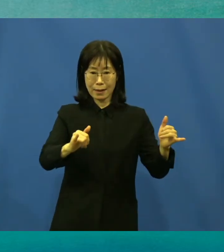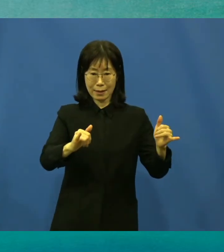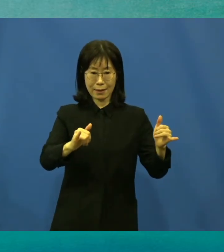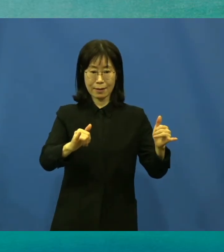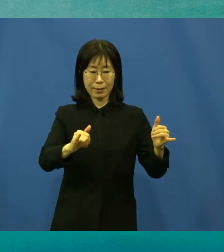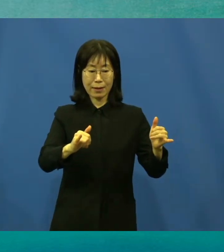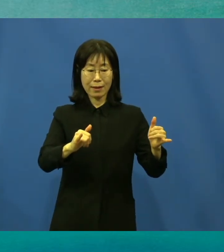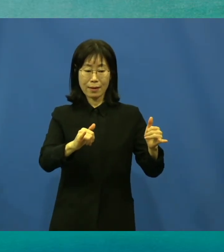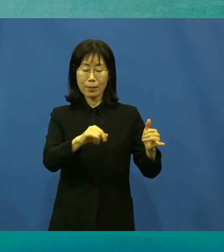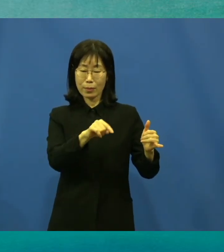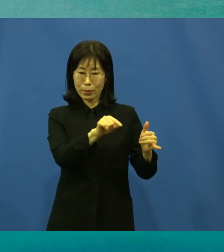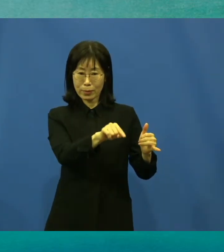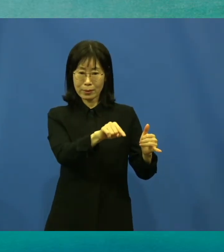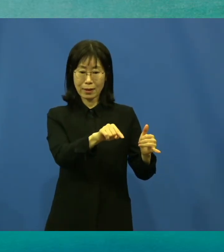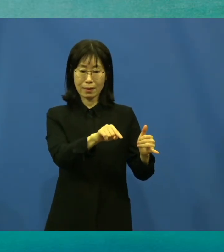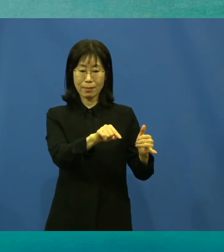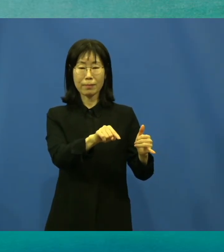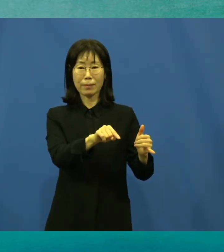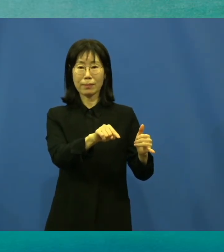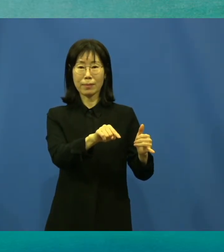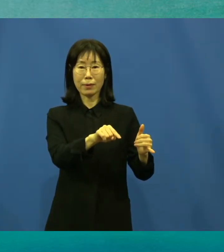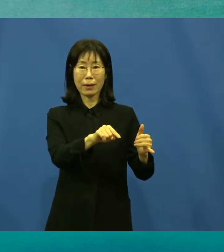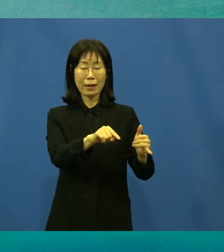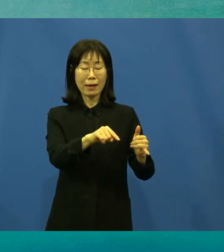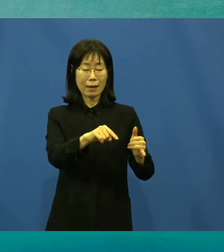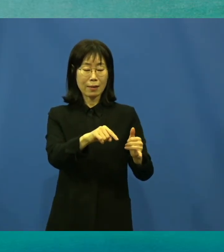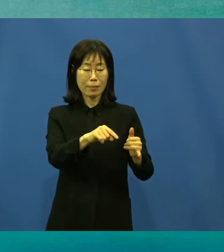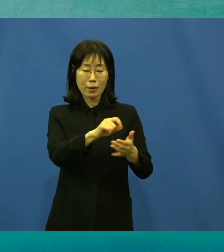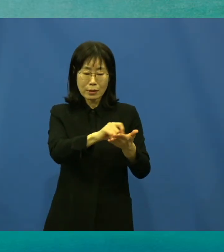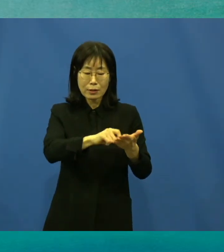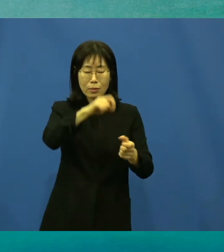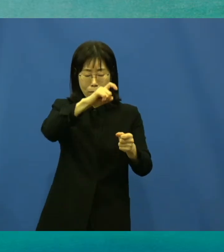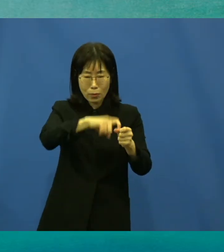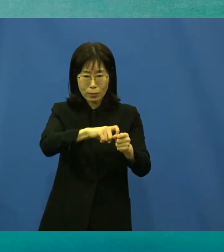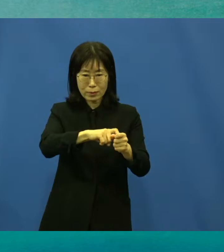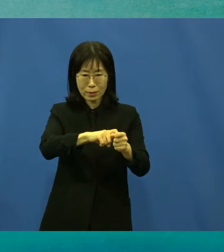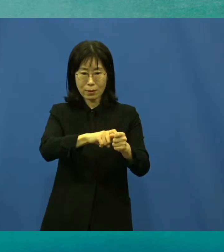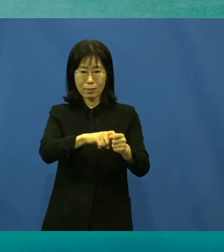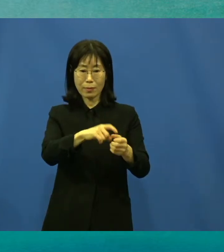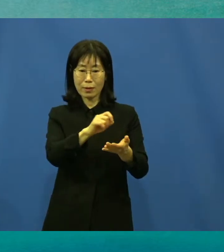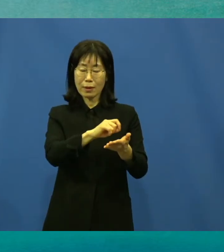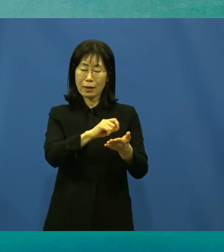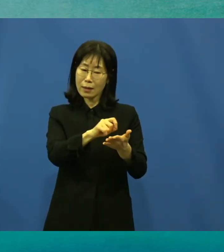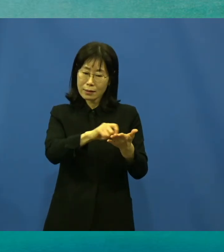같이 이렇게 감정이입이 되면서 그게 나의 기도가 됩니다.